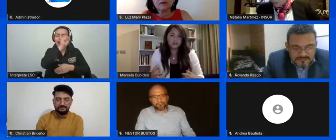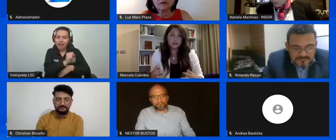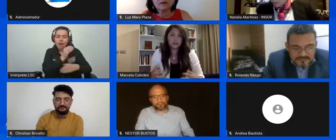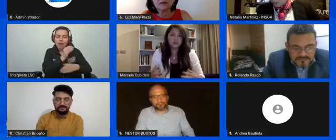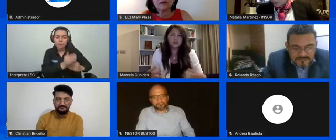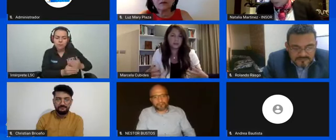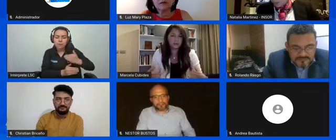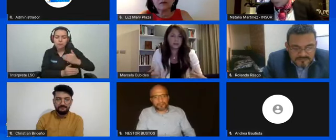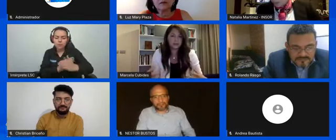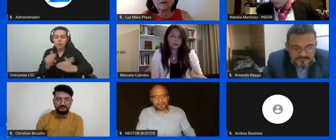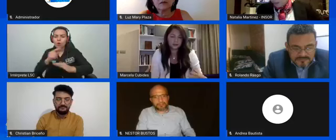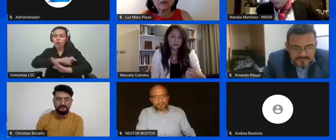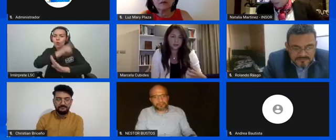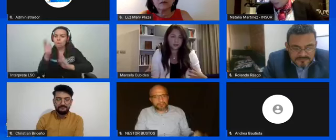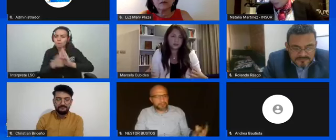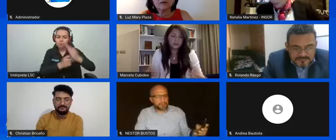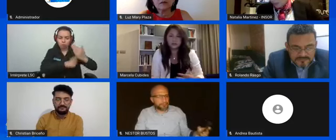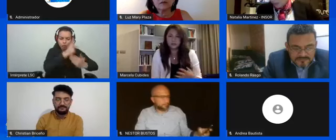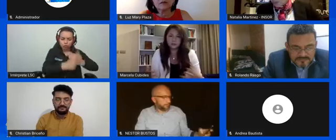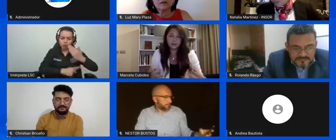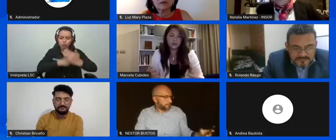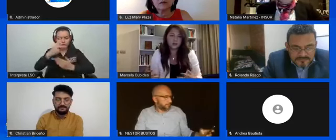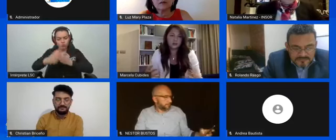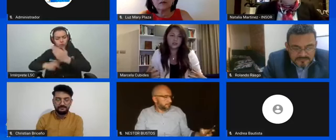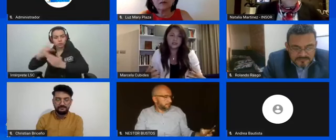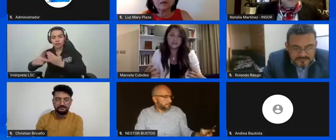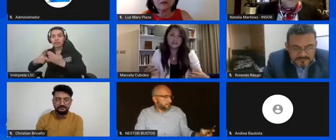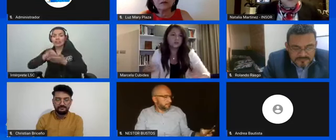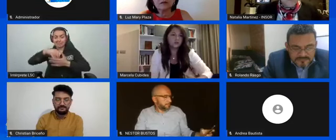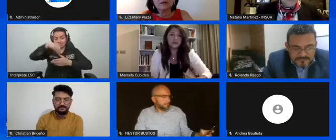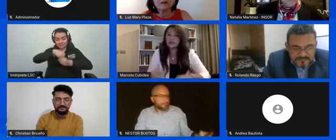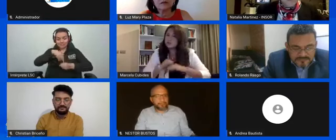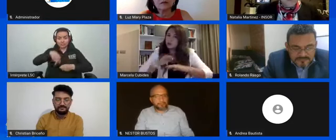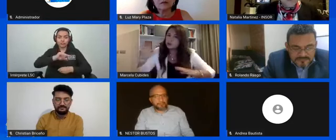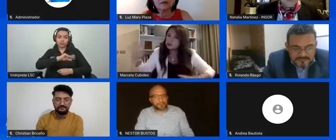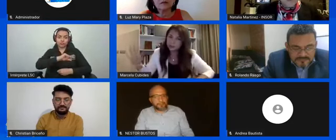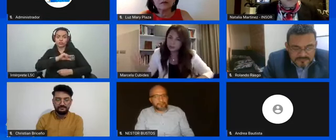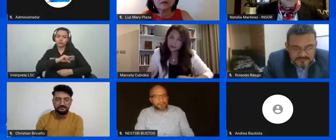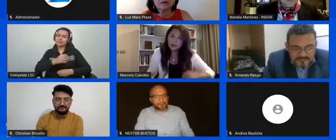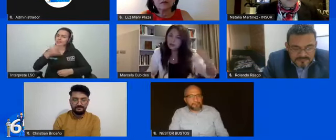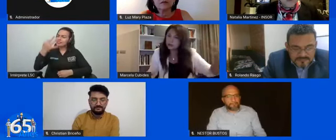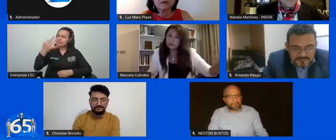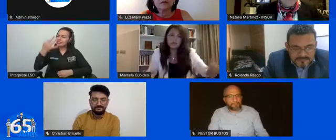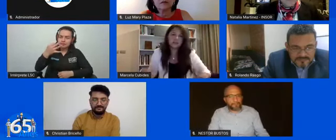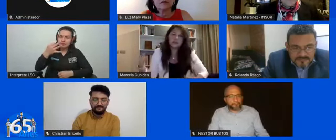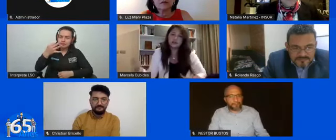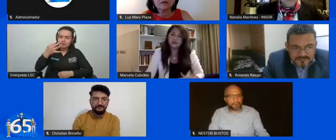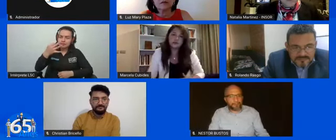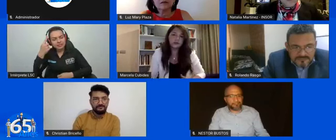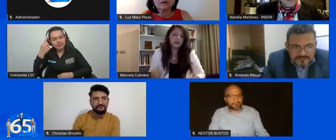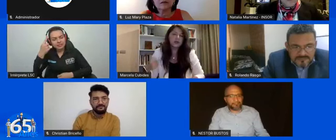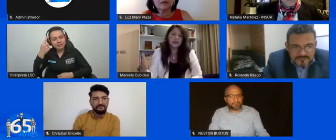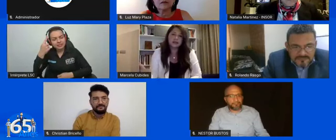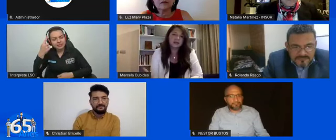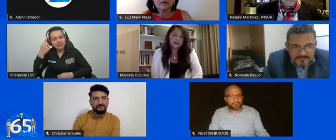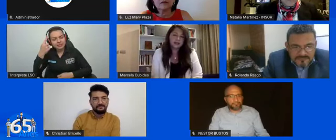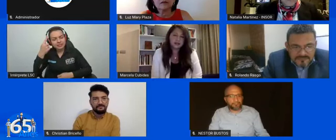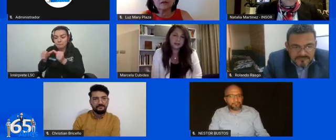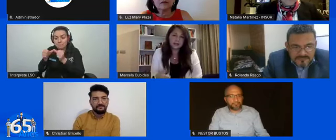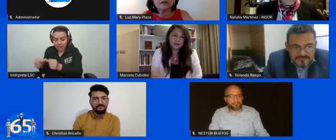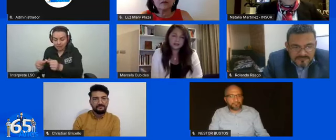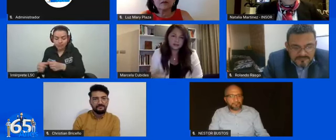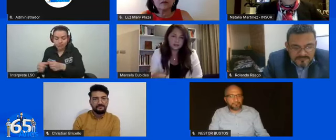siempre buscábamos que la planta de servidores, tanto en planta como contratistas, estuvieran en todos los niveles, los administrativos,